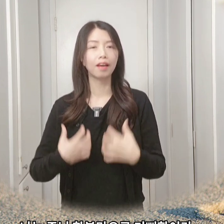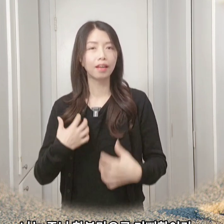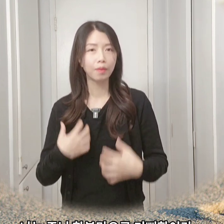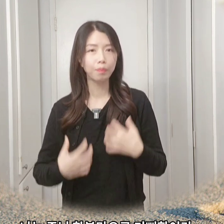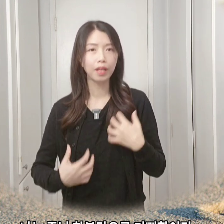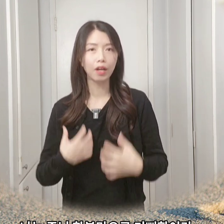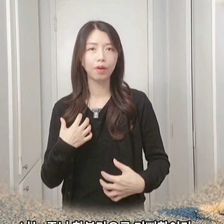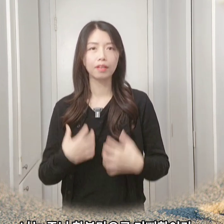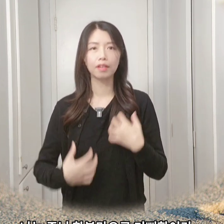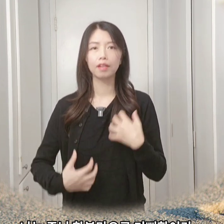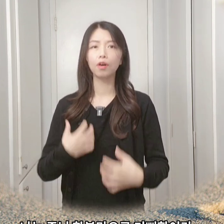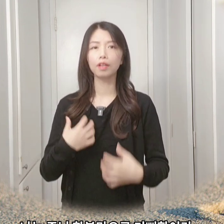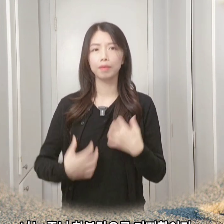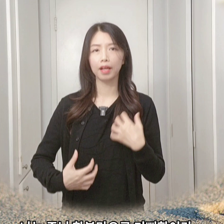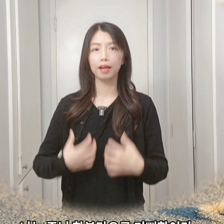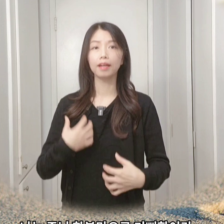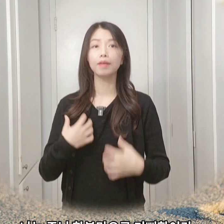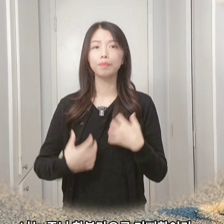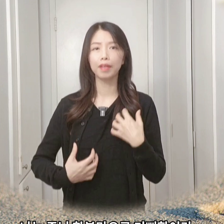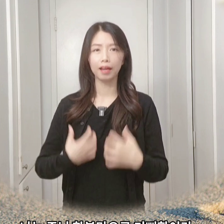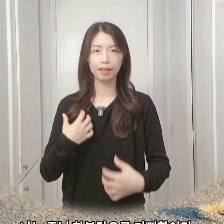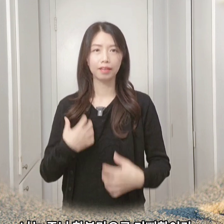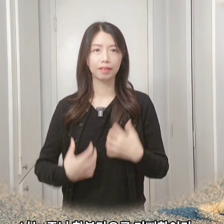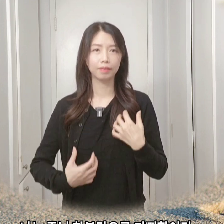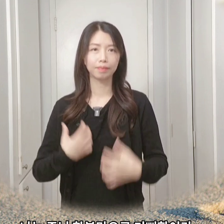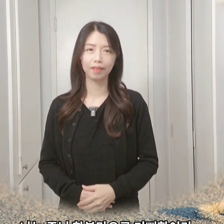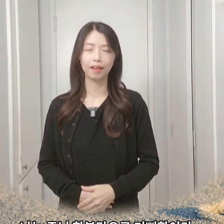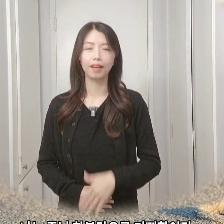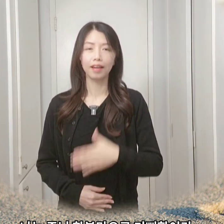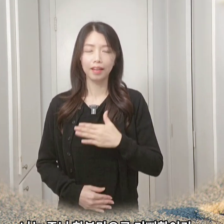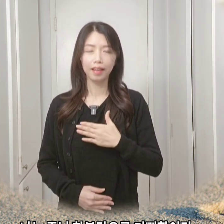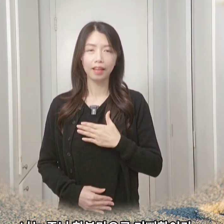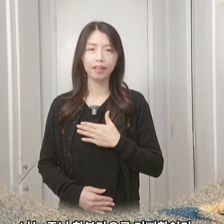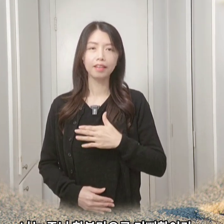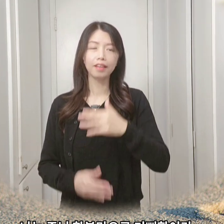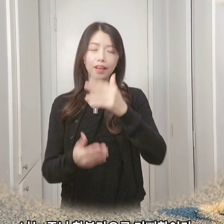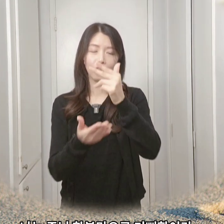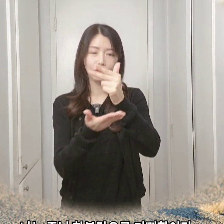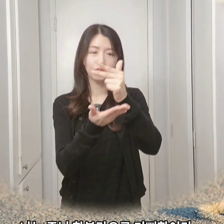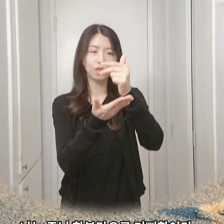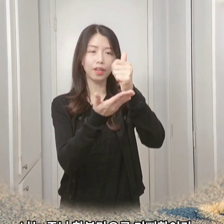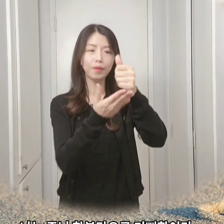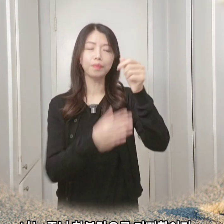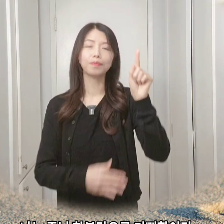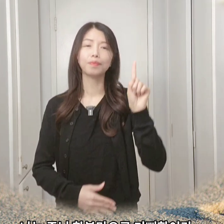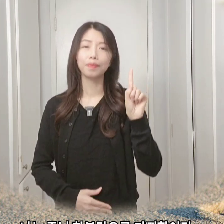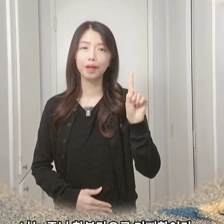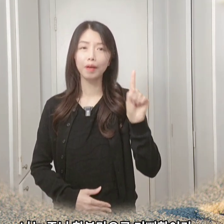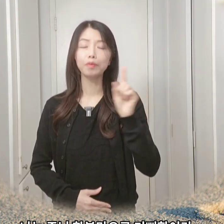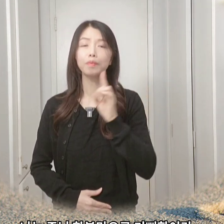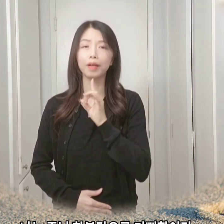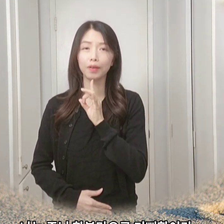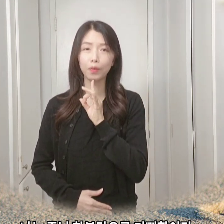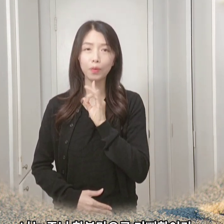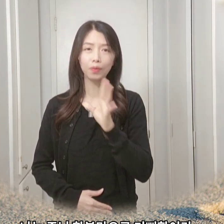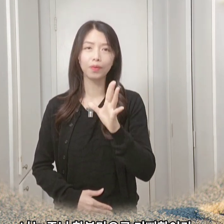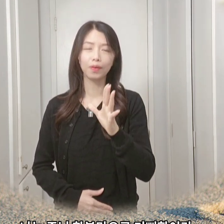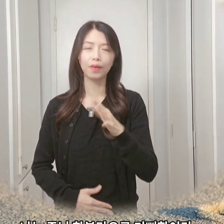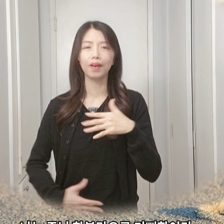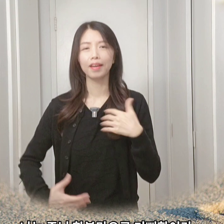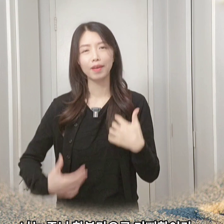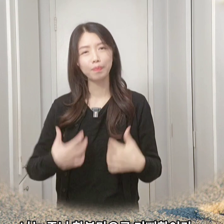주시면 기쁘다라고 하는 뜻의 수어가 됩니다. 기쁘다. 나는 주님 한